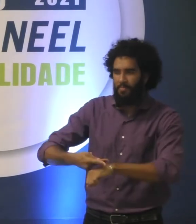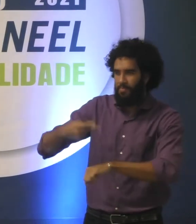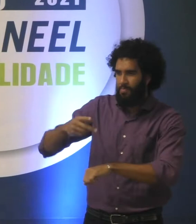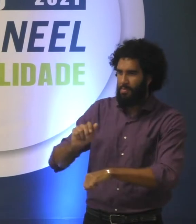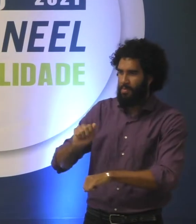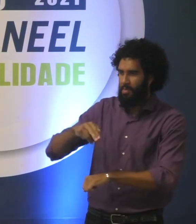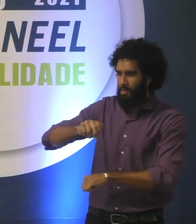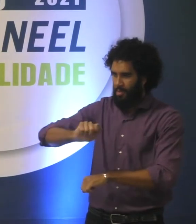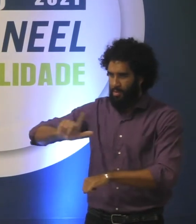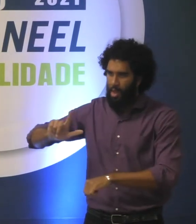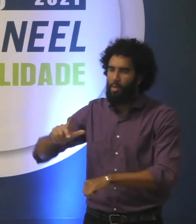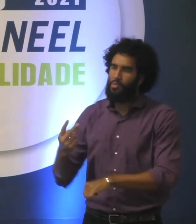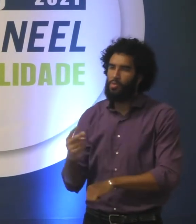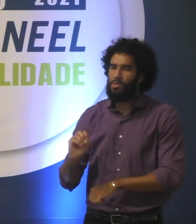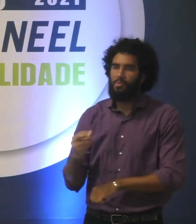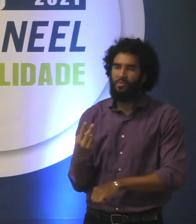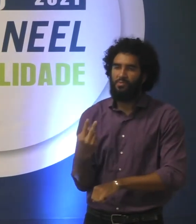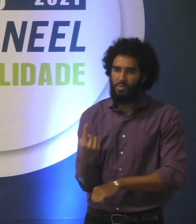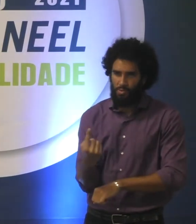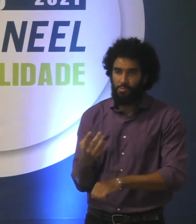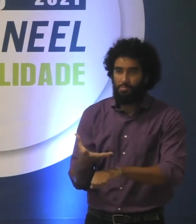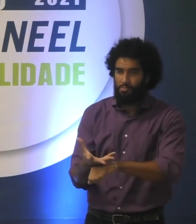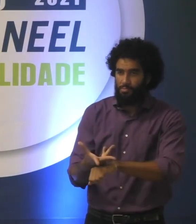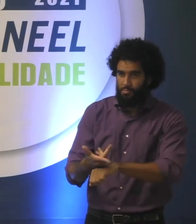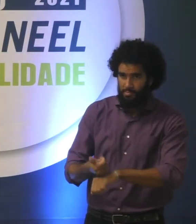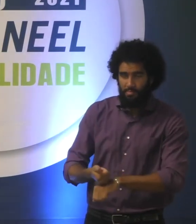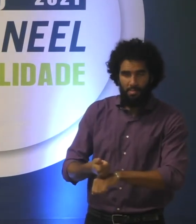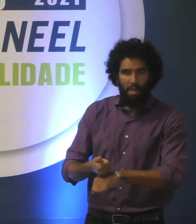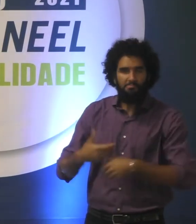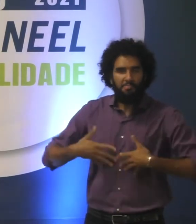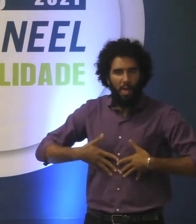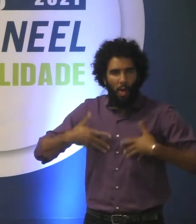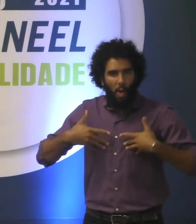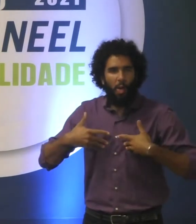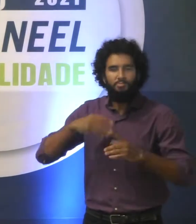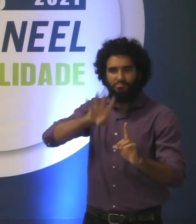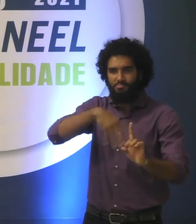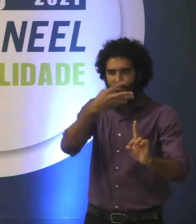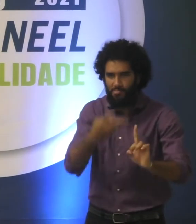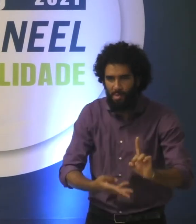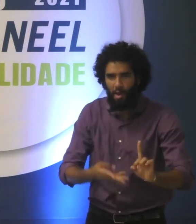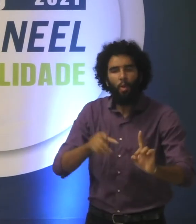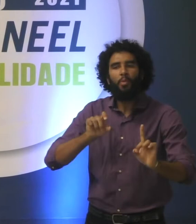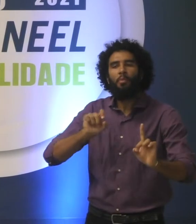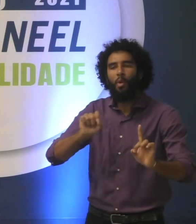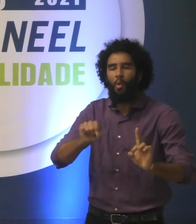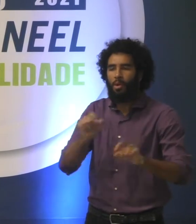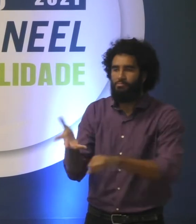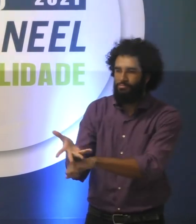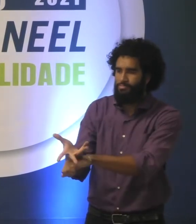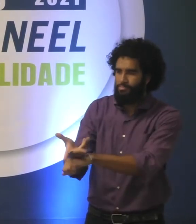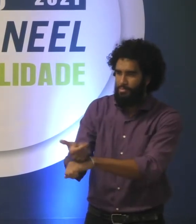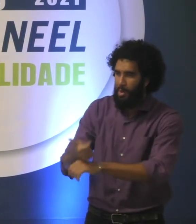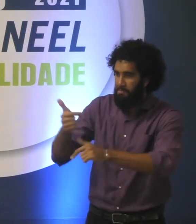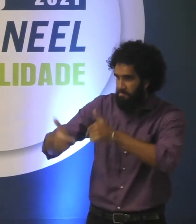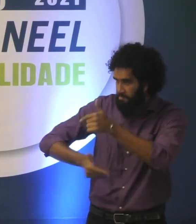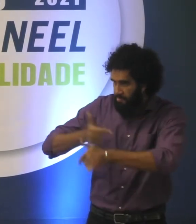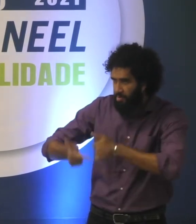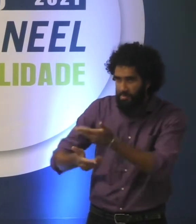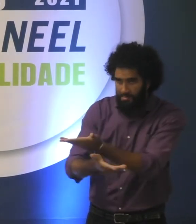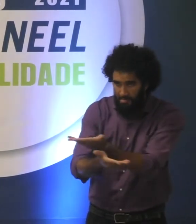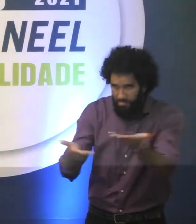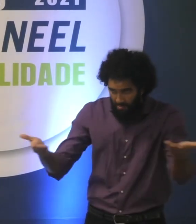Qualidade 2021. É uma honra prestar essa homenagem e reconhecimento à qualidade do trabalho